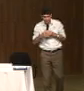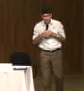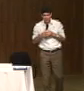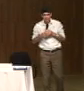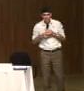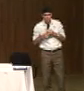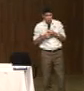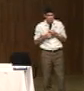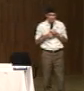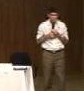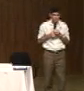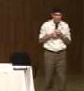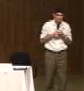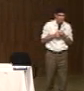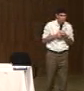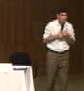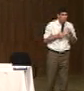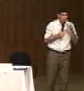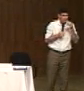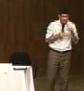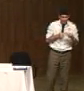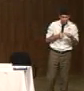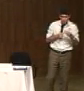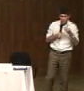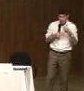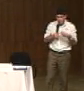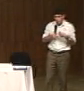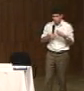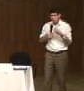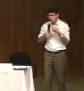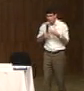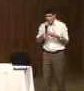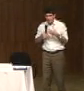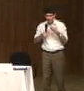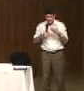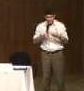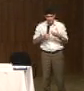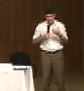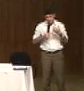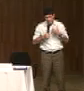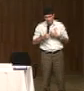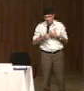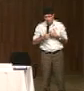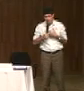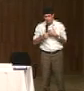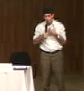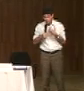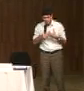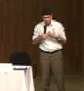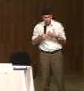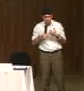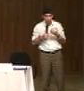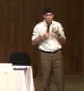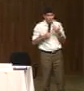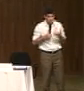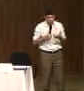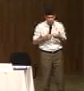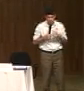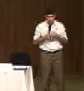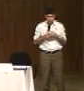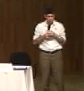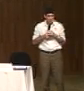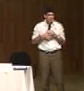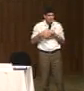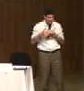Tenho participado ainda de projetos de extensão, porque entendo que isto é a essência da minha opção. Eu optei por